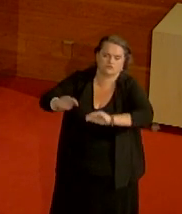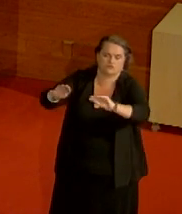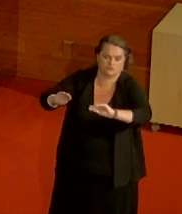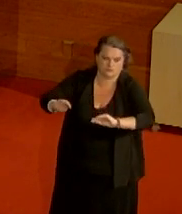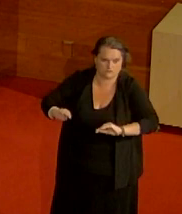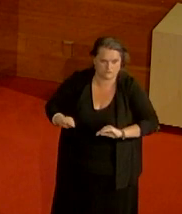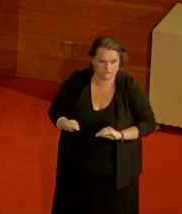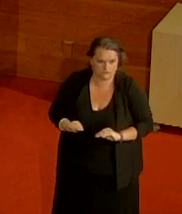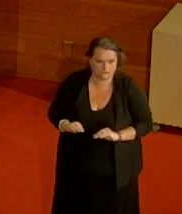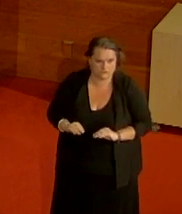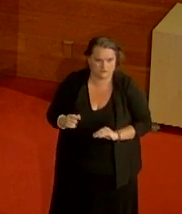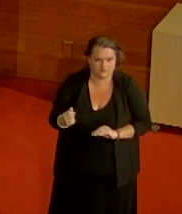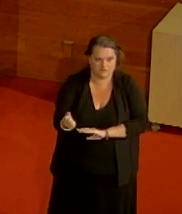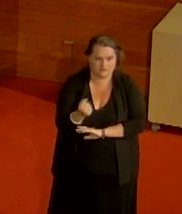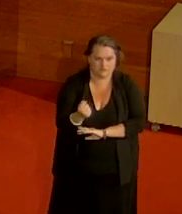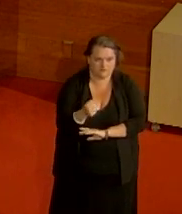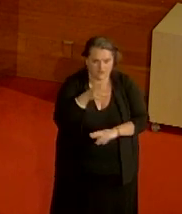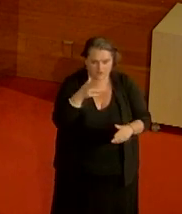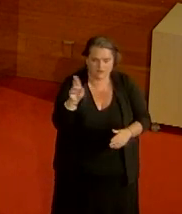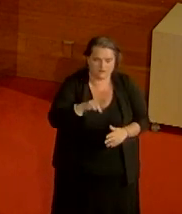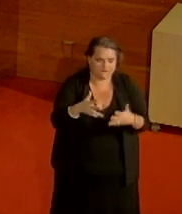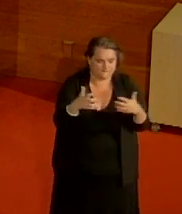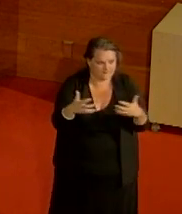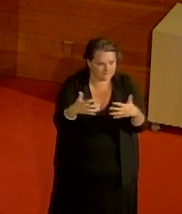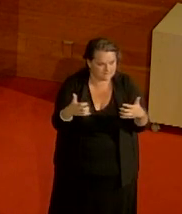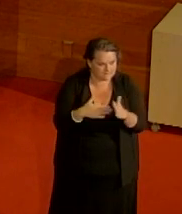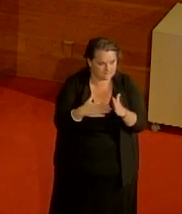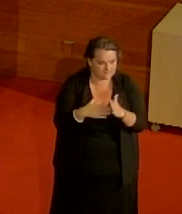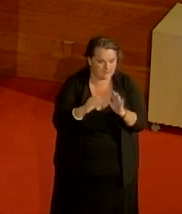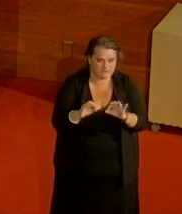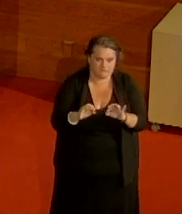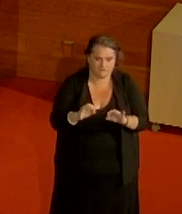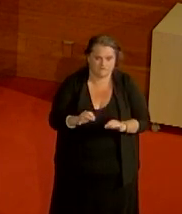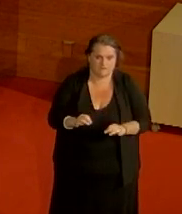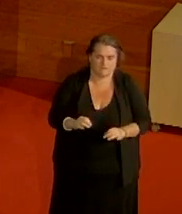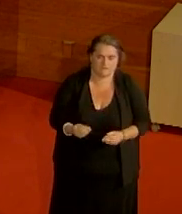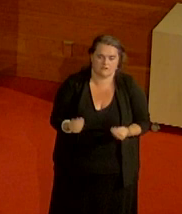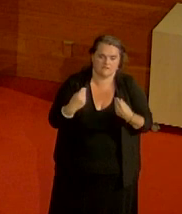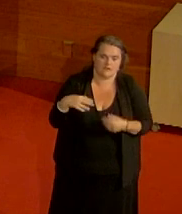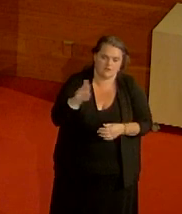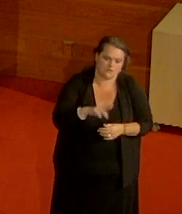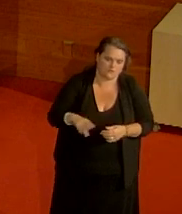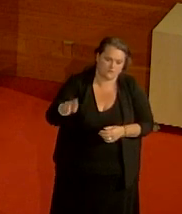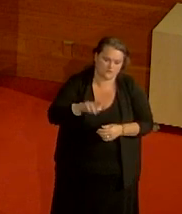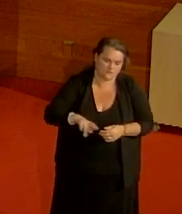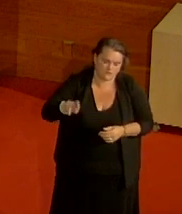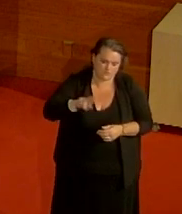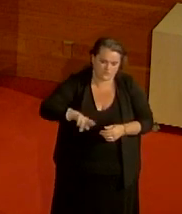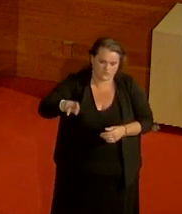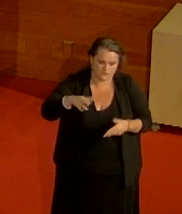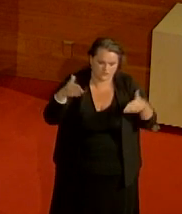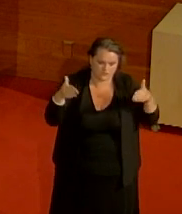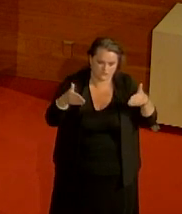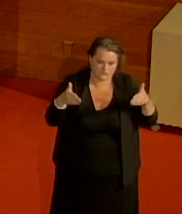que se reiteran en el capitalismo contemporáneo y que cargando la vida además de rutinas que que animan a ese